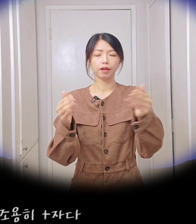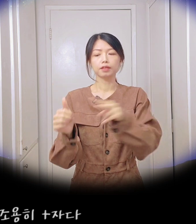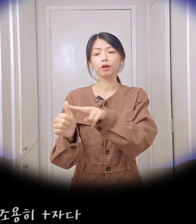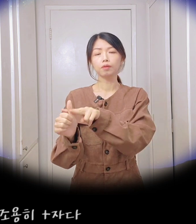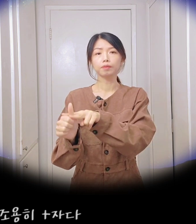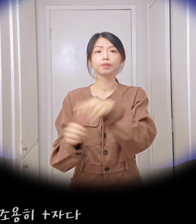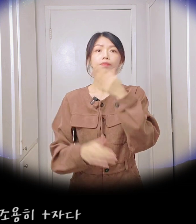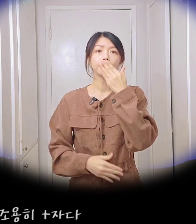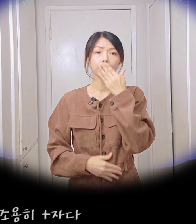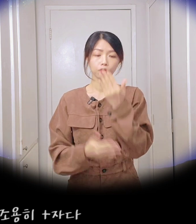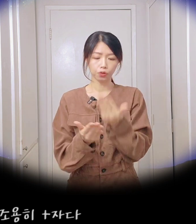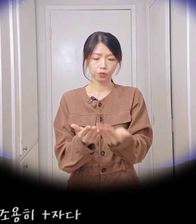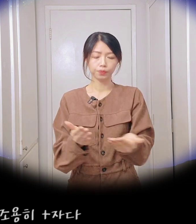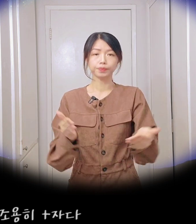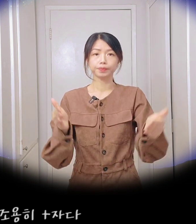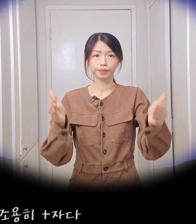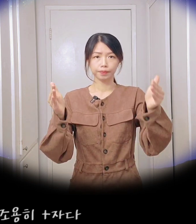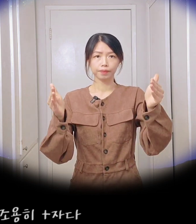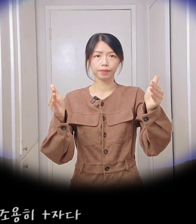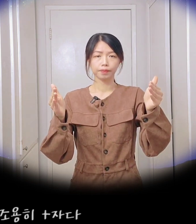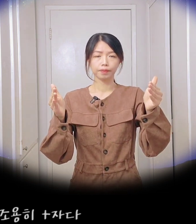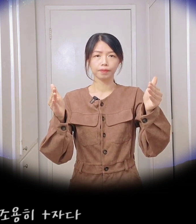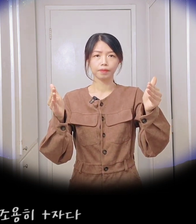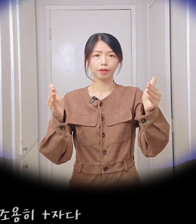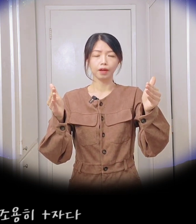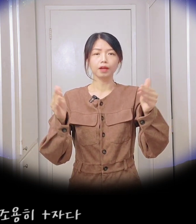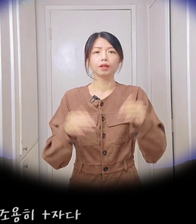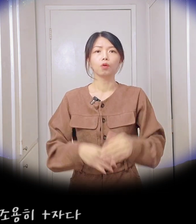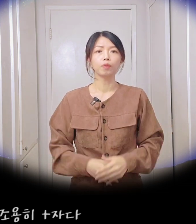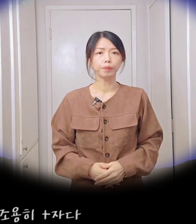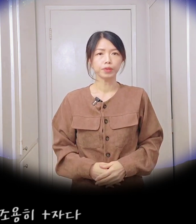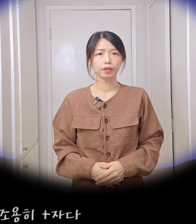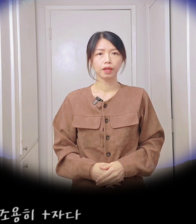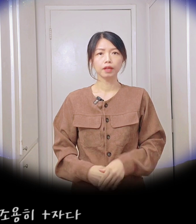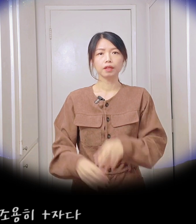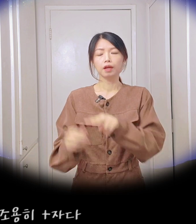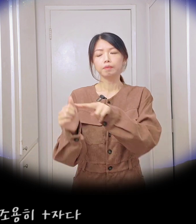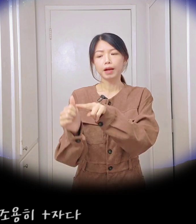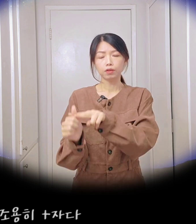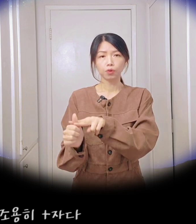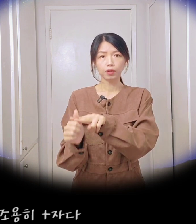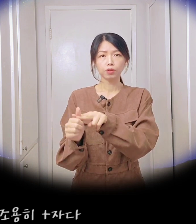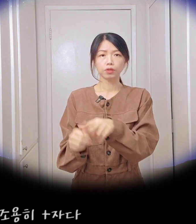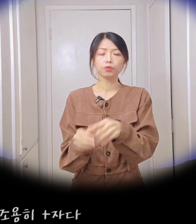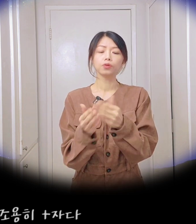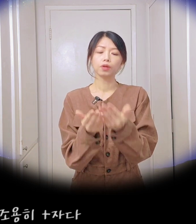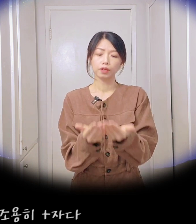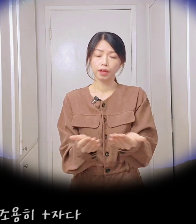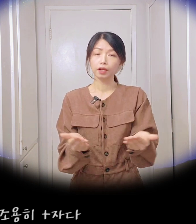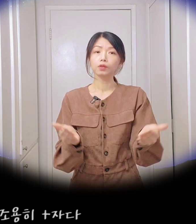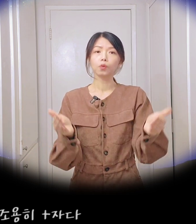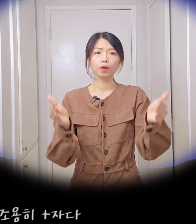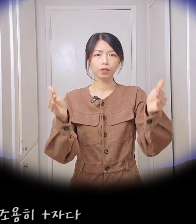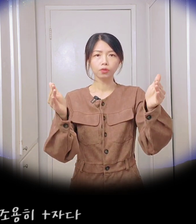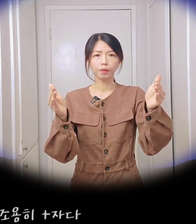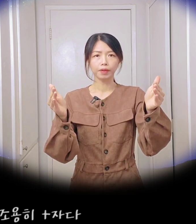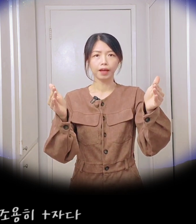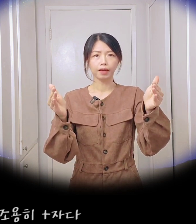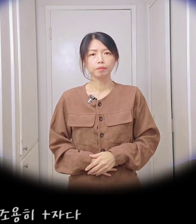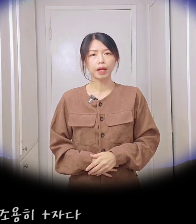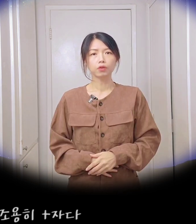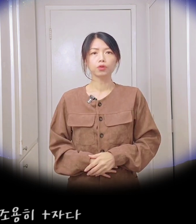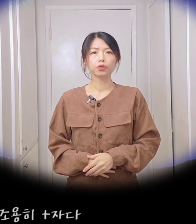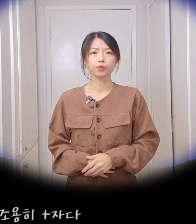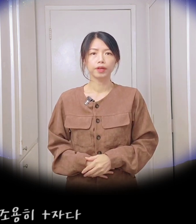그래서 말구유. 너무 바쁘실 때는 말수어 해주시고 그냥 통하셔도